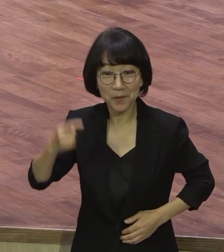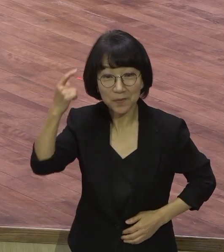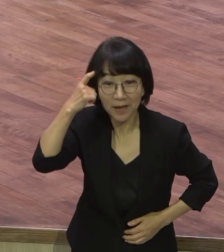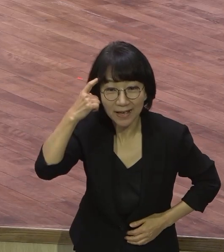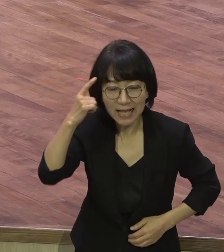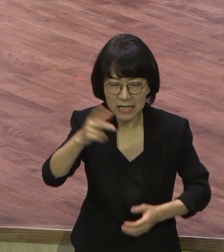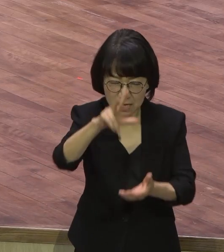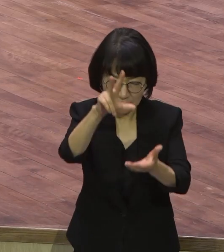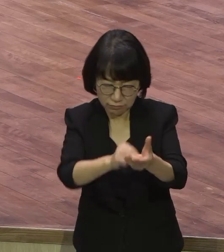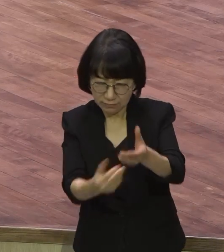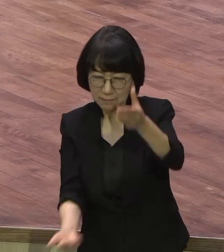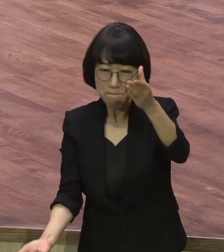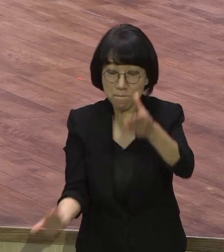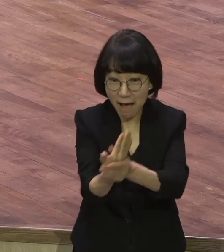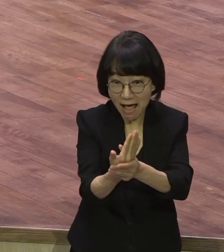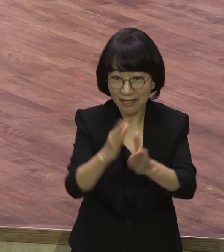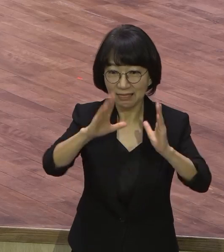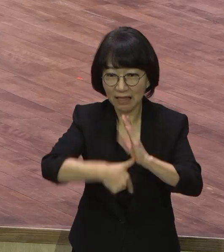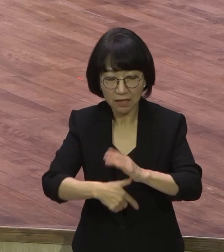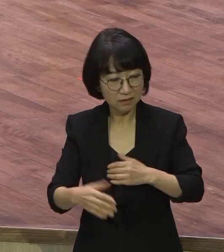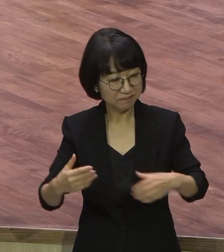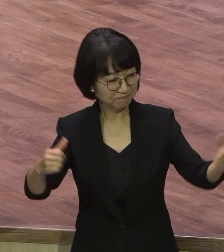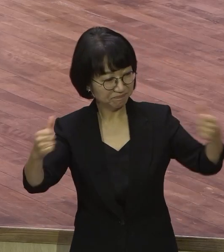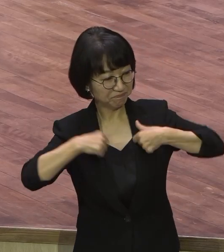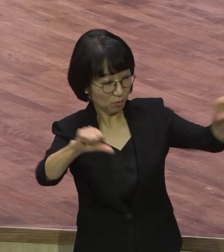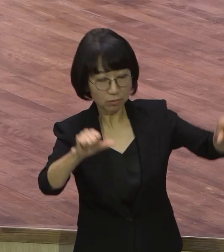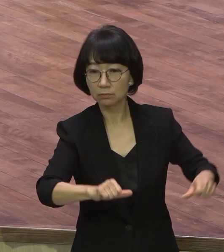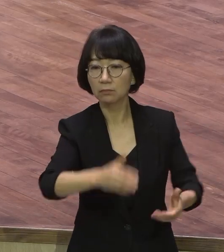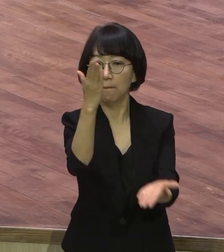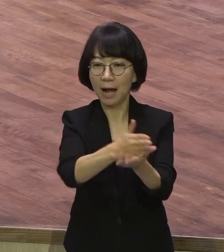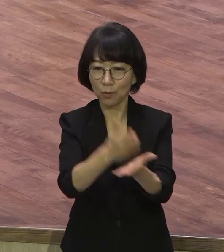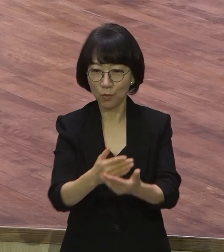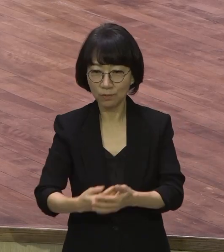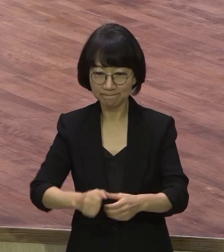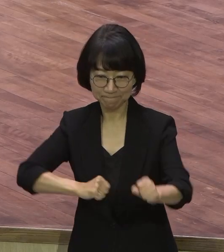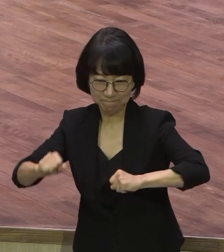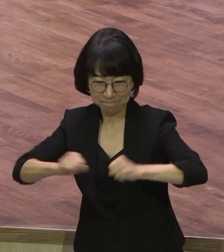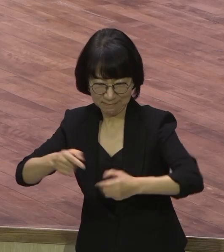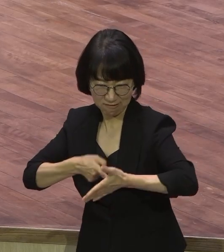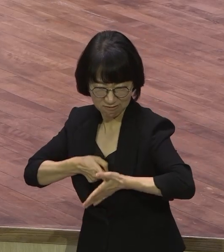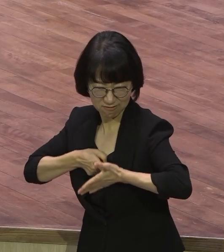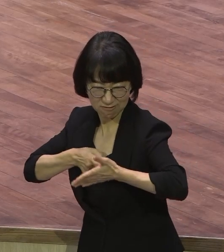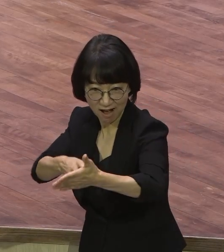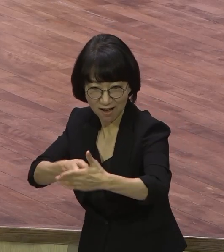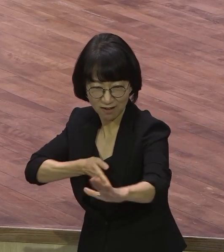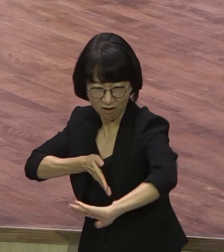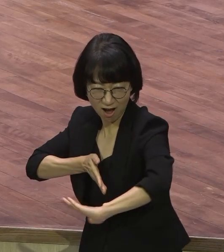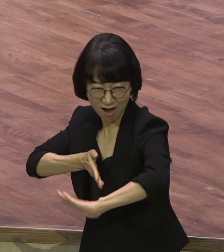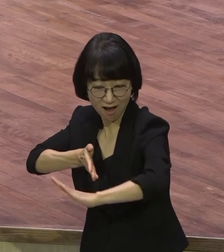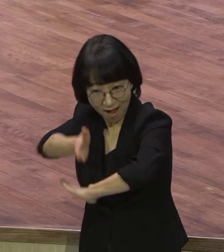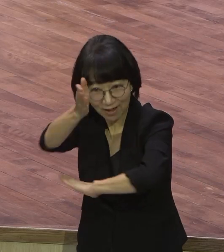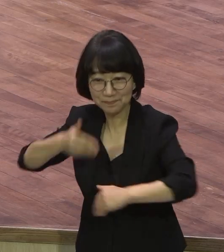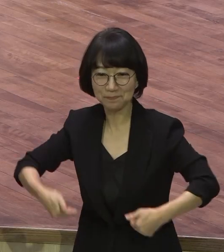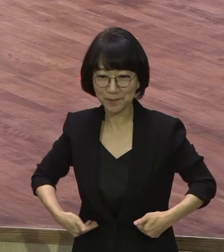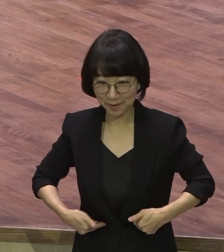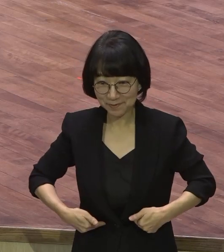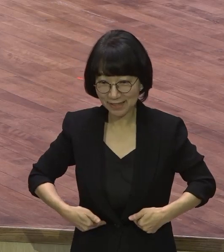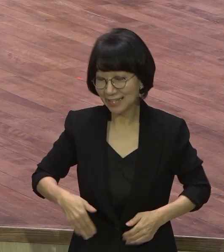멈춰서는 안됩니다. 여러분의 기도가 여러분의 헌신이 여러분의